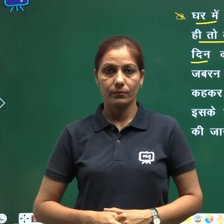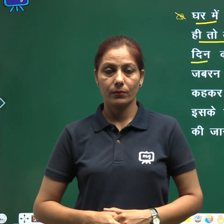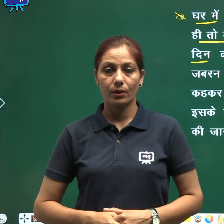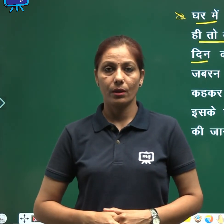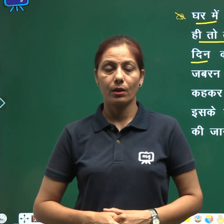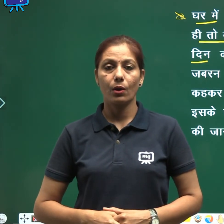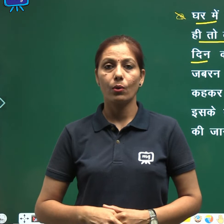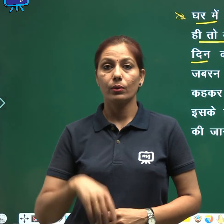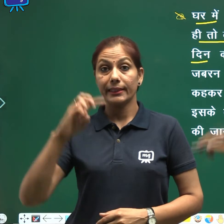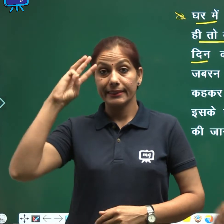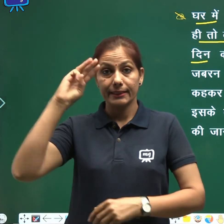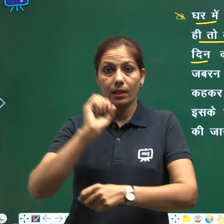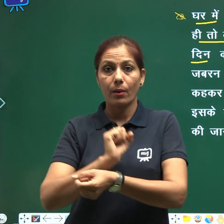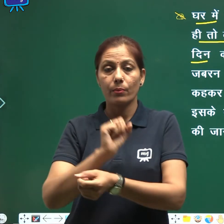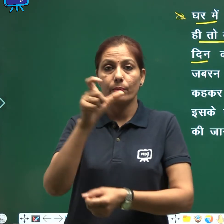कोतवाल ने